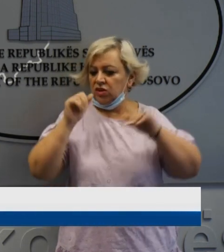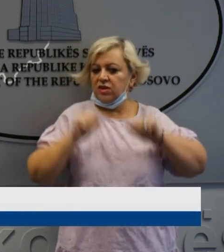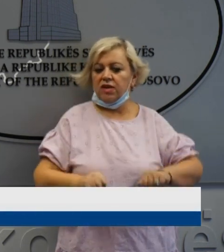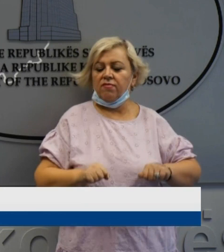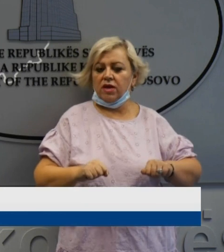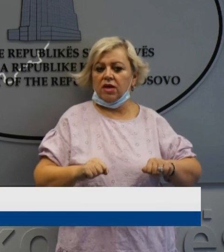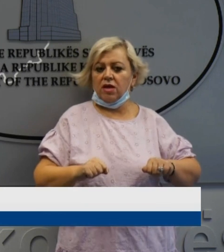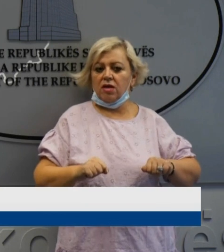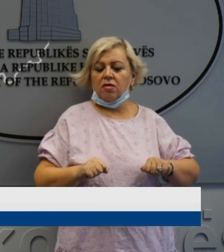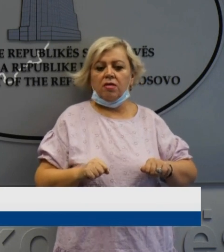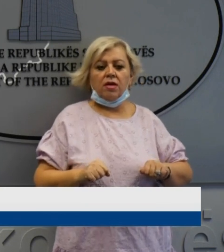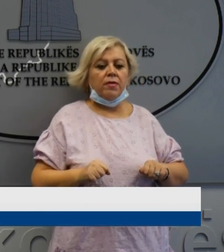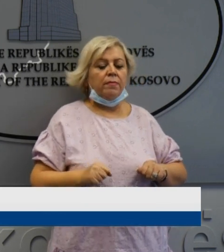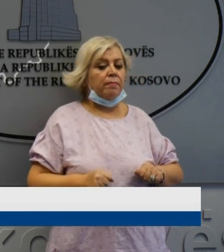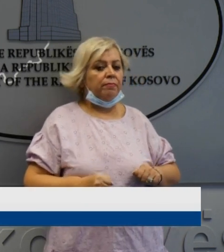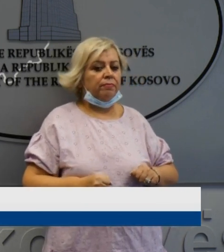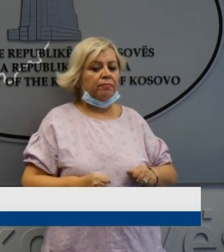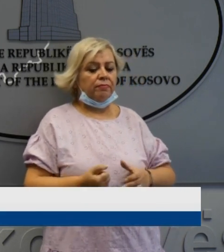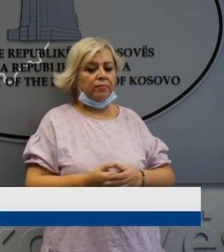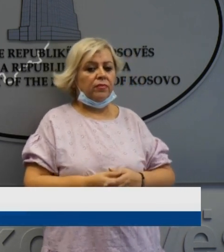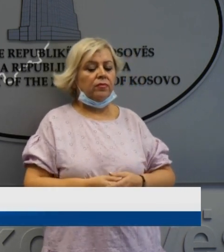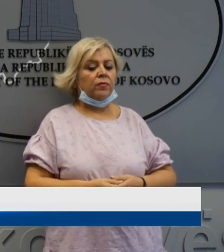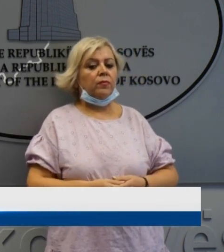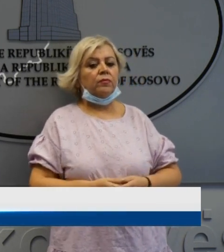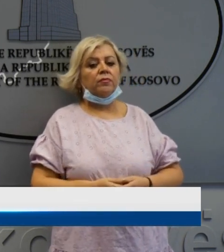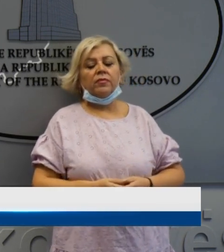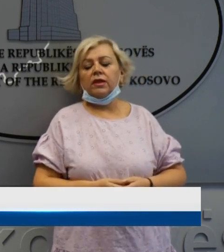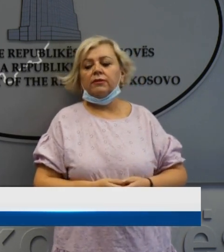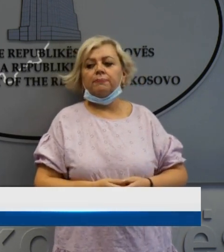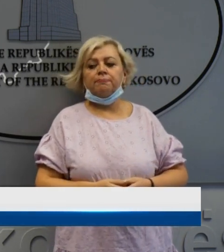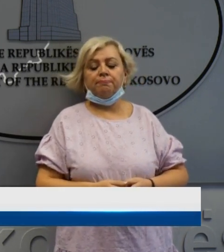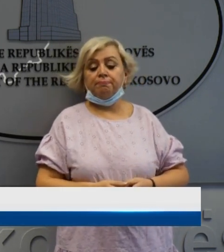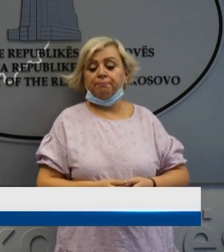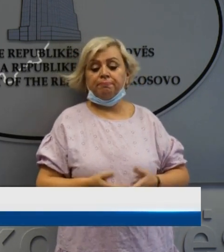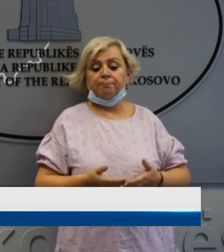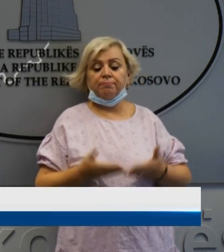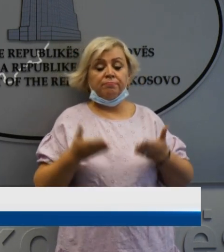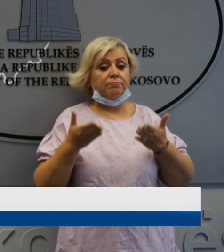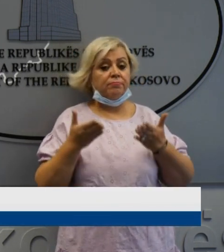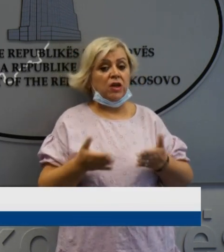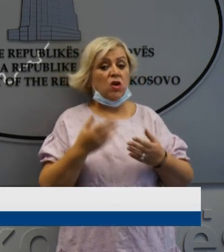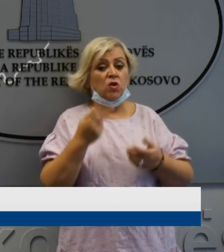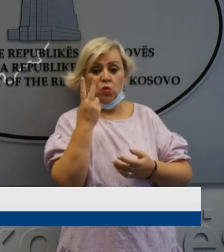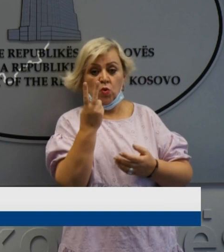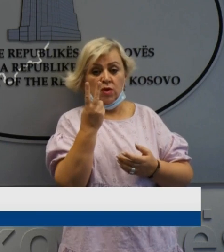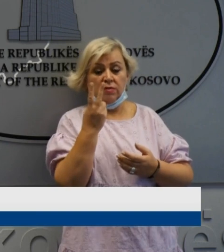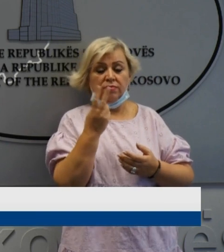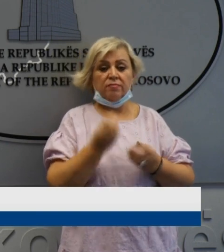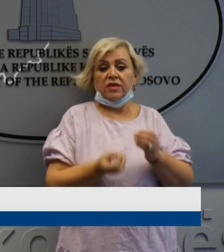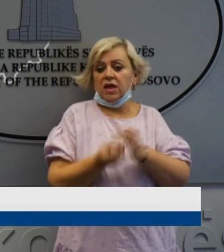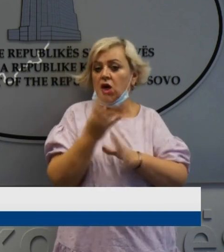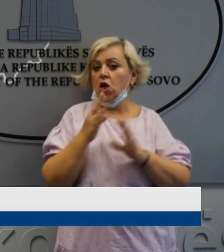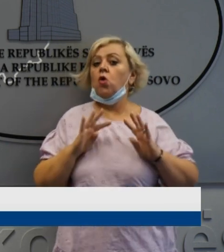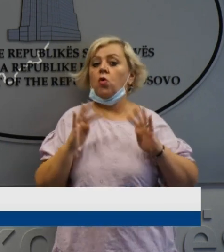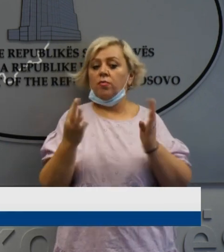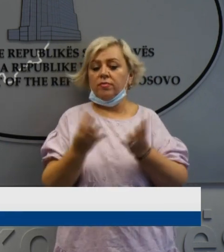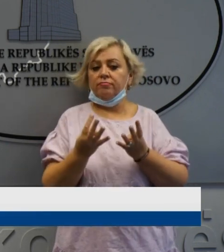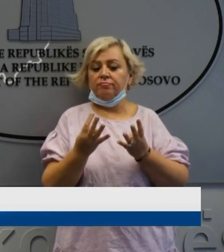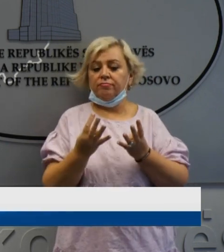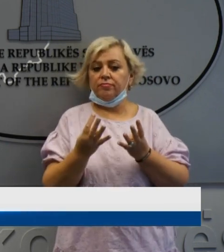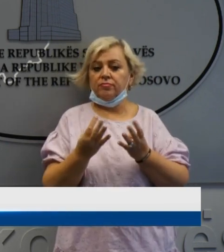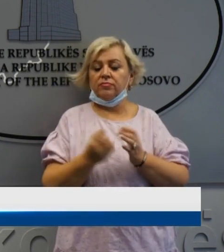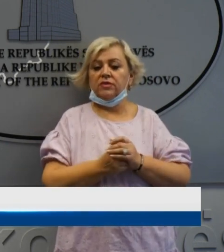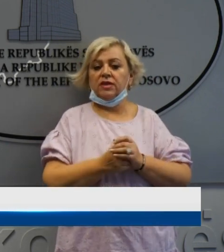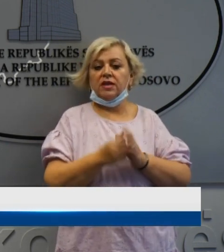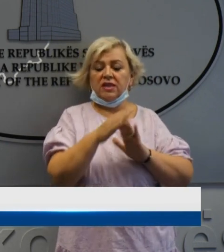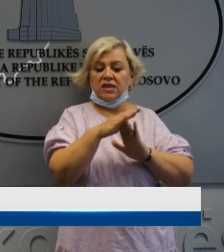qeveria pas qeverisë Kurti 1, dhe kjo në të dy rastet është krijuar komitet jo bazuar